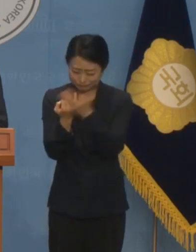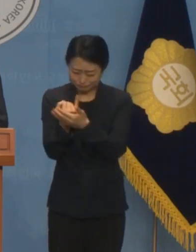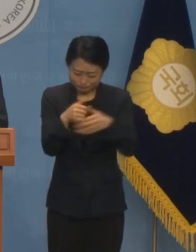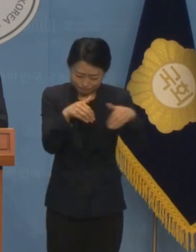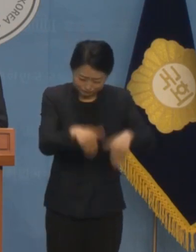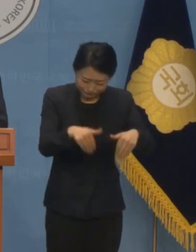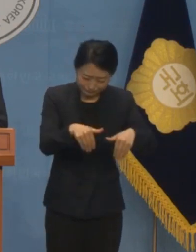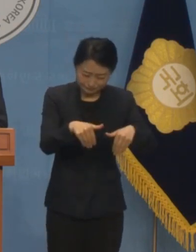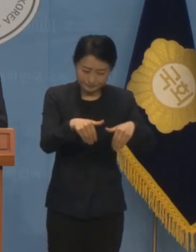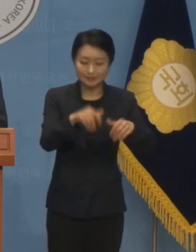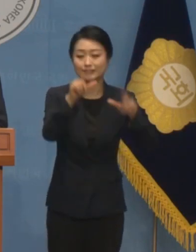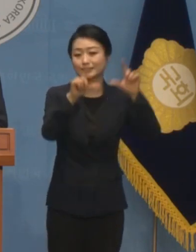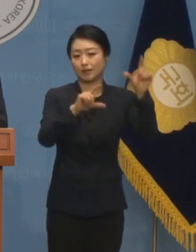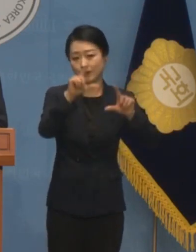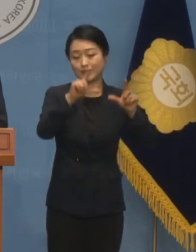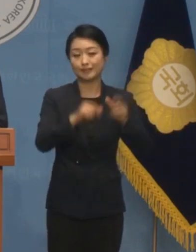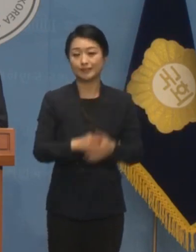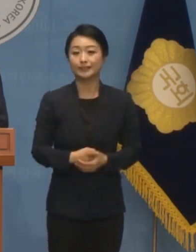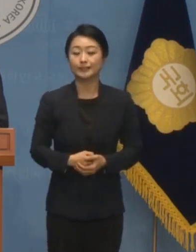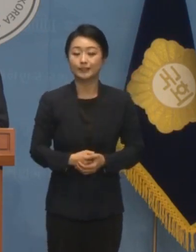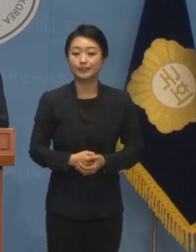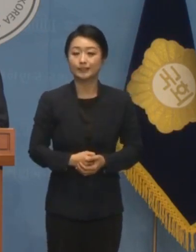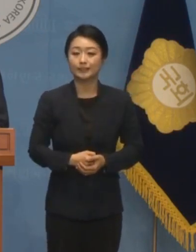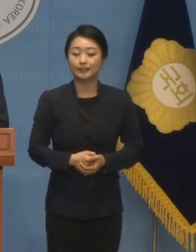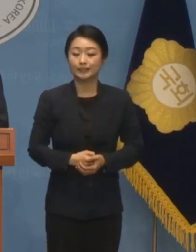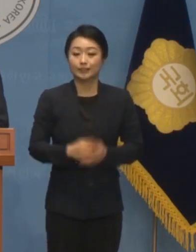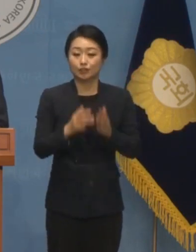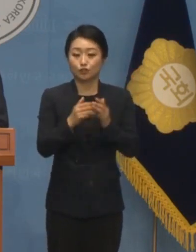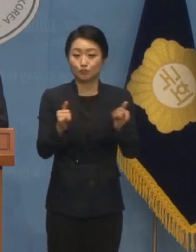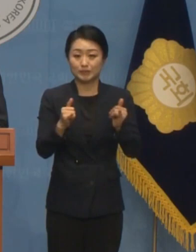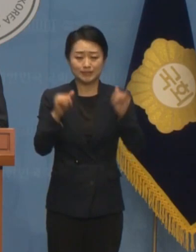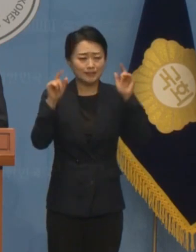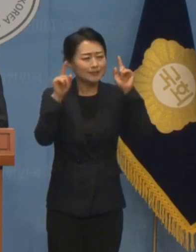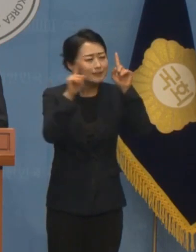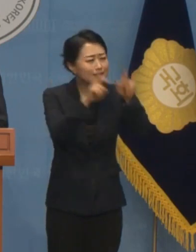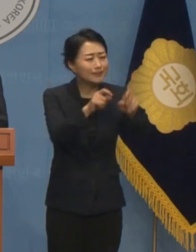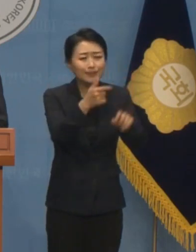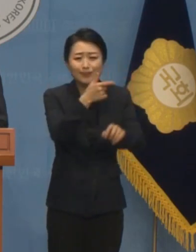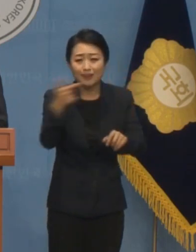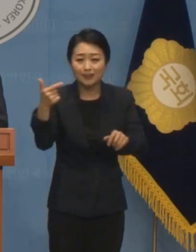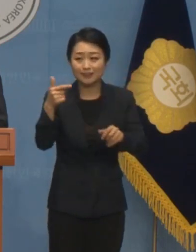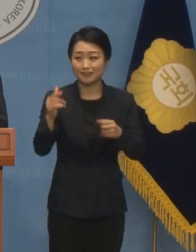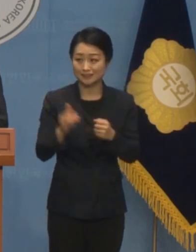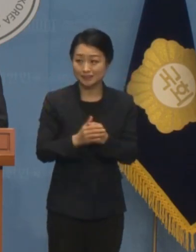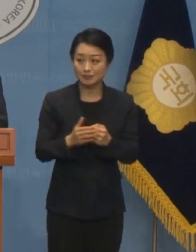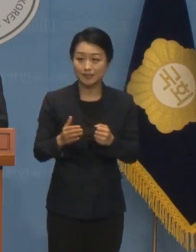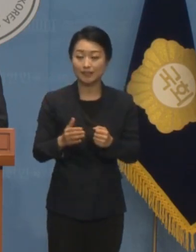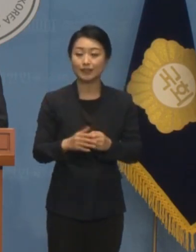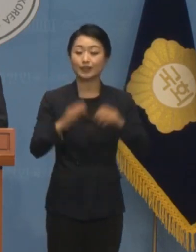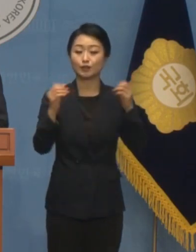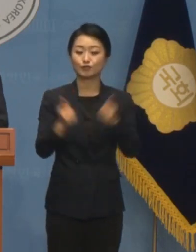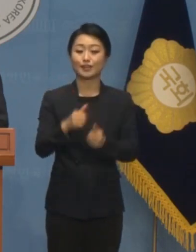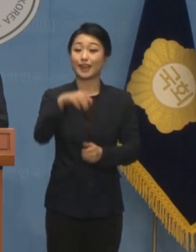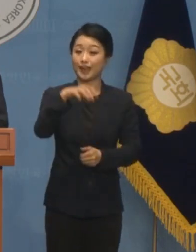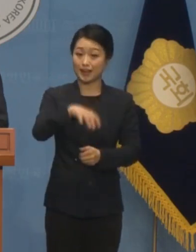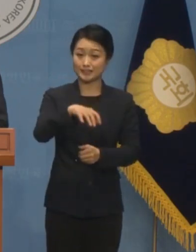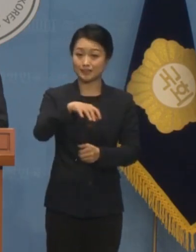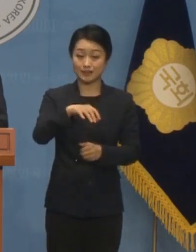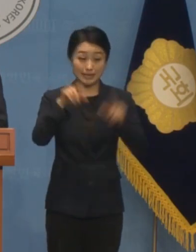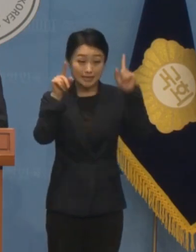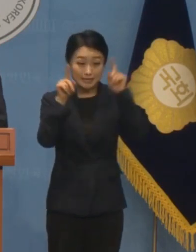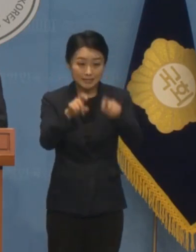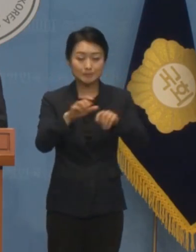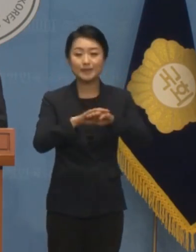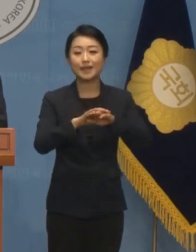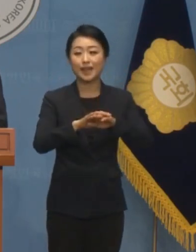시녀로 전락했습니다. 국민의 의혹이 큰 사안들이니만큼 국회가 이들